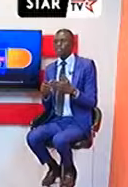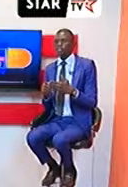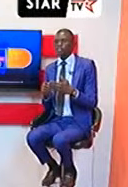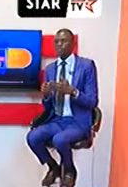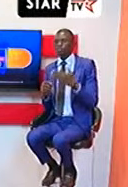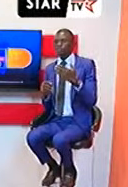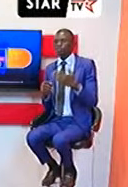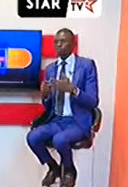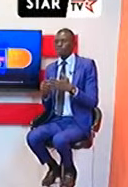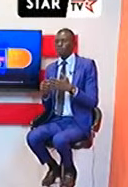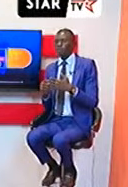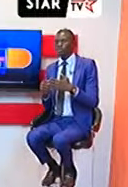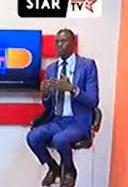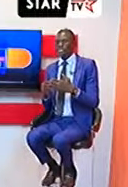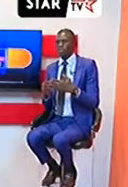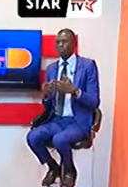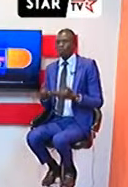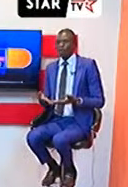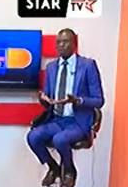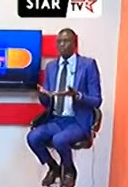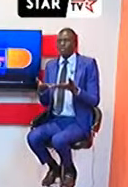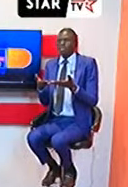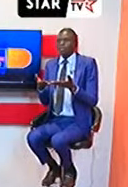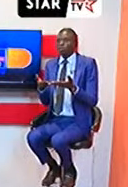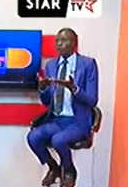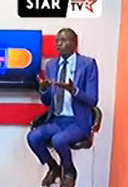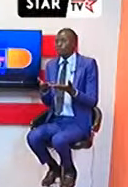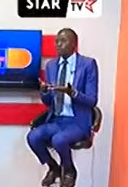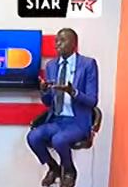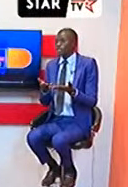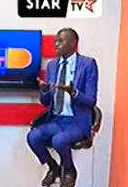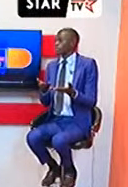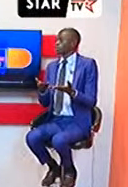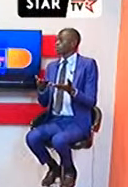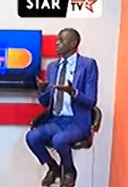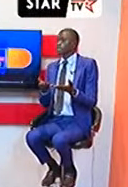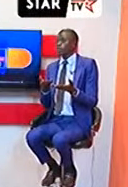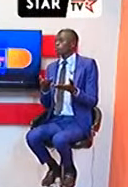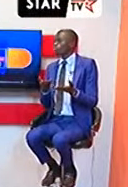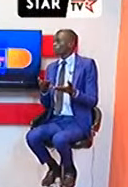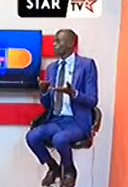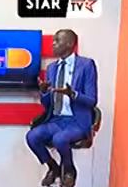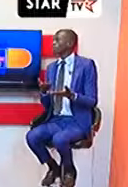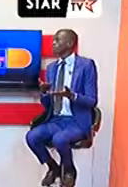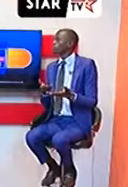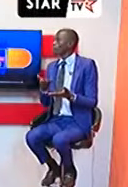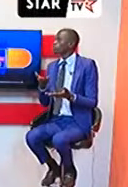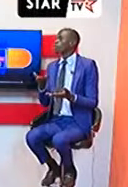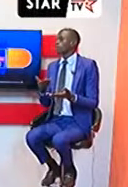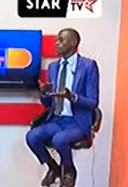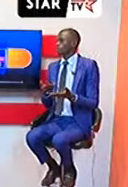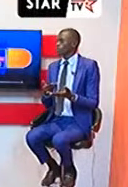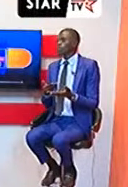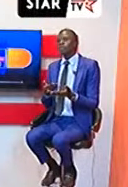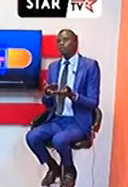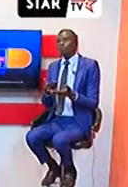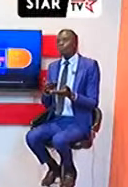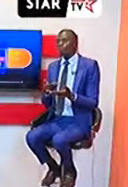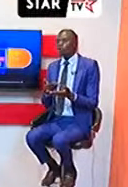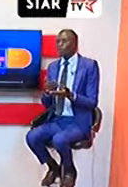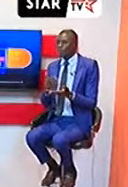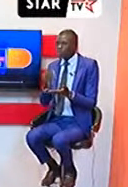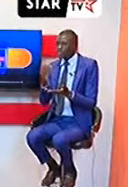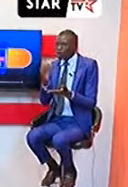lwaki tulinnya bwe tukka lwaki abamu bambukira ddala kuba waliwo abambukira ddala kati nga katumba ne banne bambuka naye waliwo